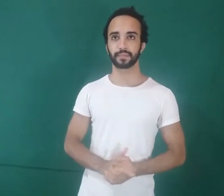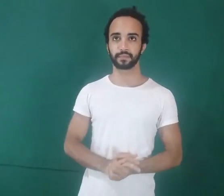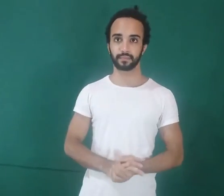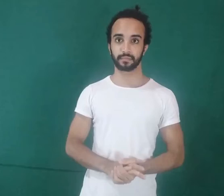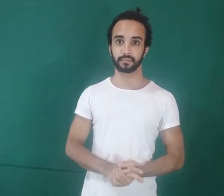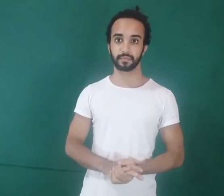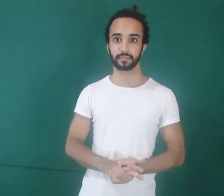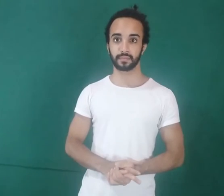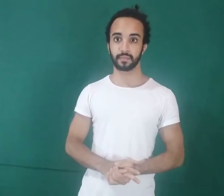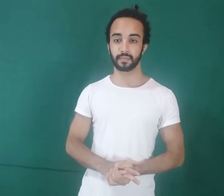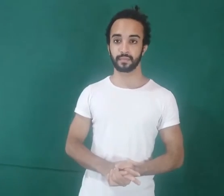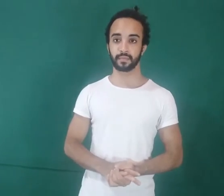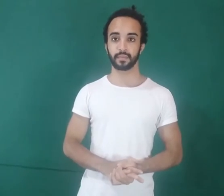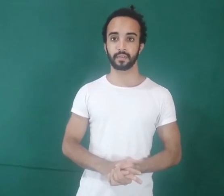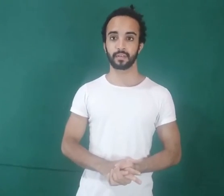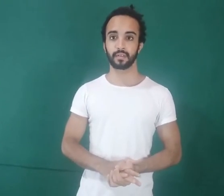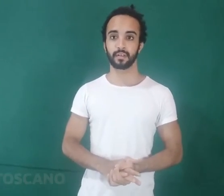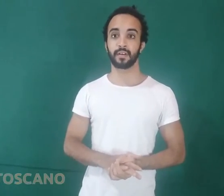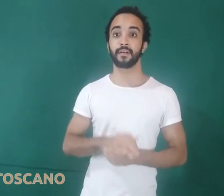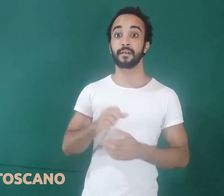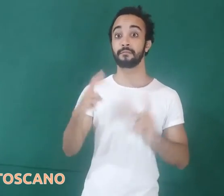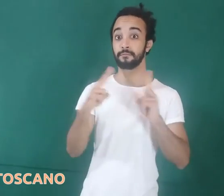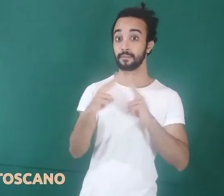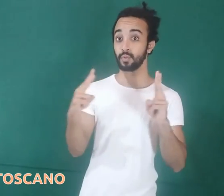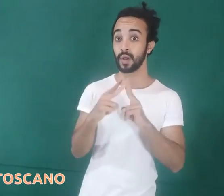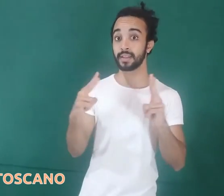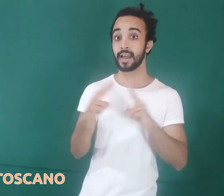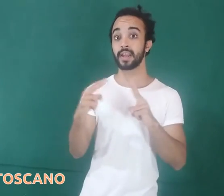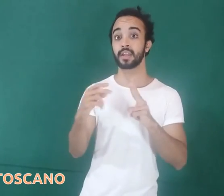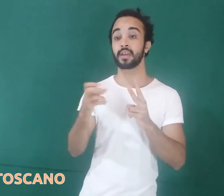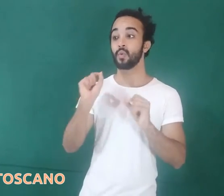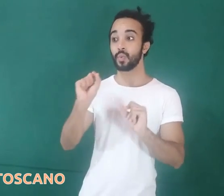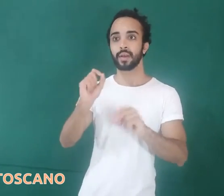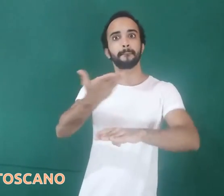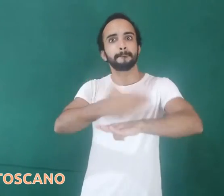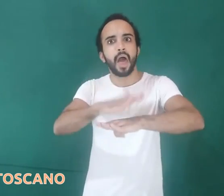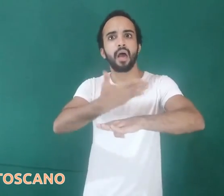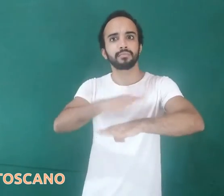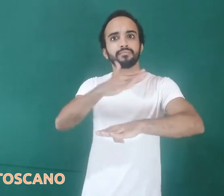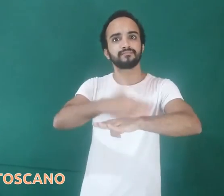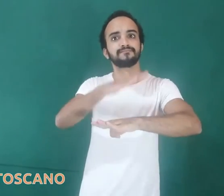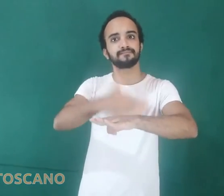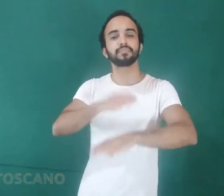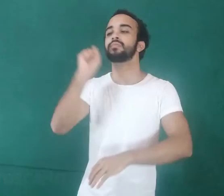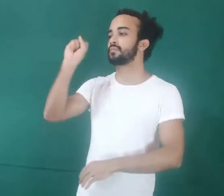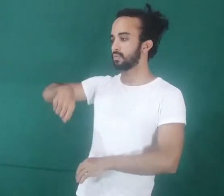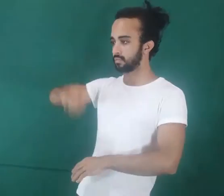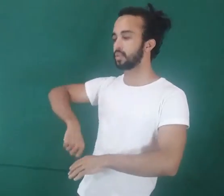Tem alguma Botar coisa acontecendo a ali. virtualidade para funcionar, né? Esse espaço de... Botar a virtualidade, a capacidade